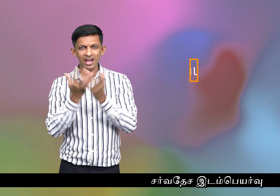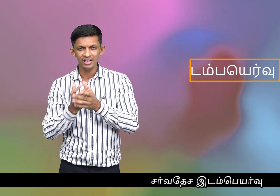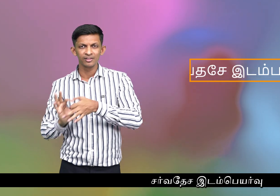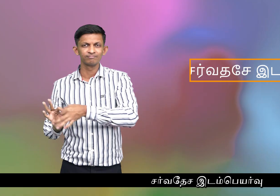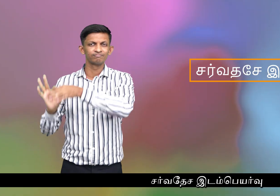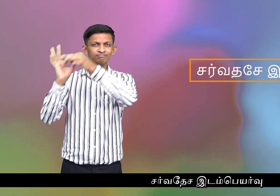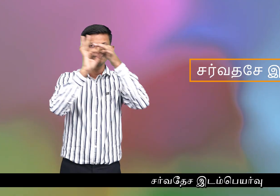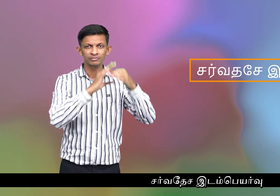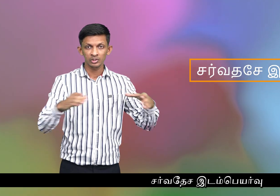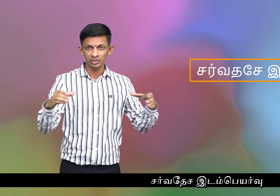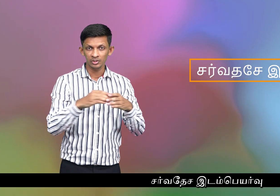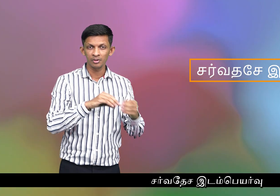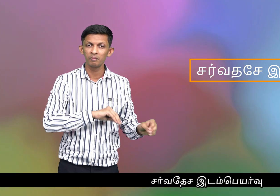சர்வதேச இடம்பெயர்வு.